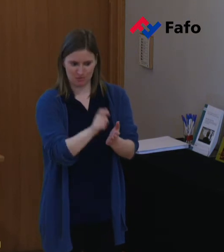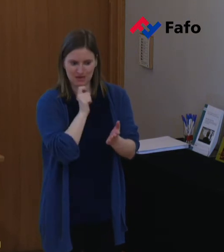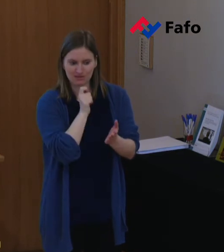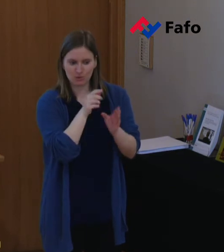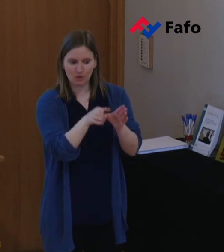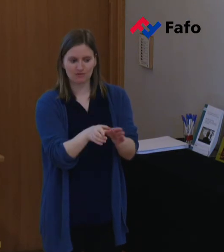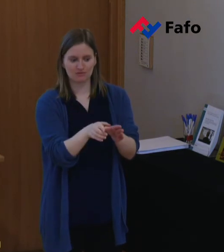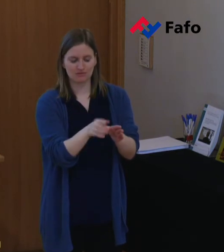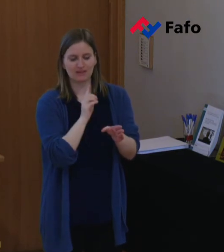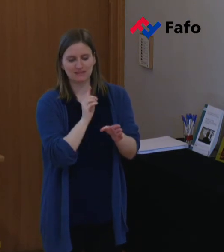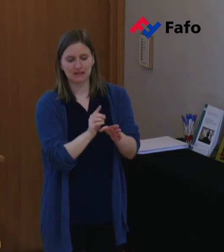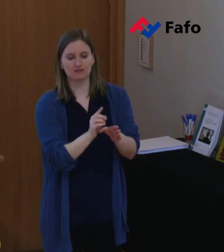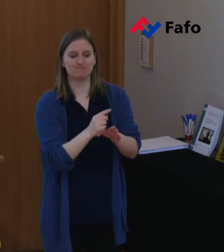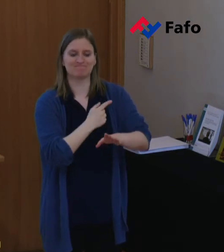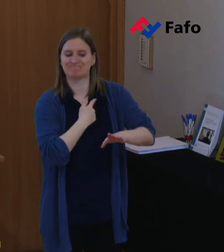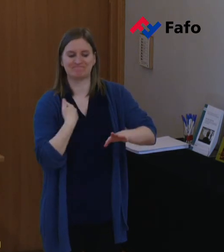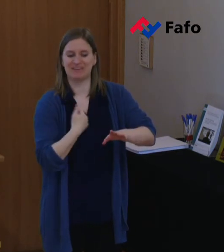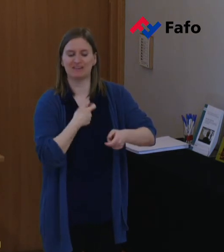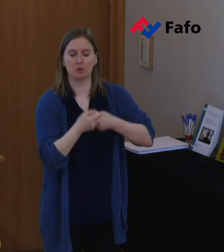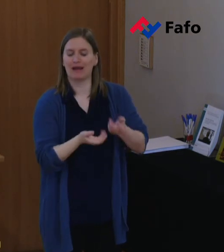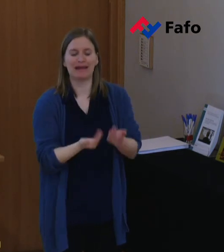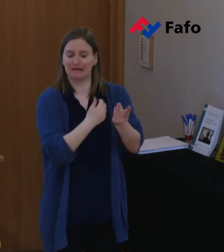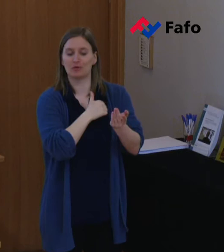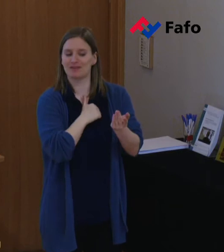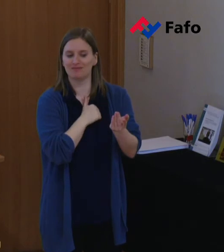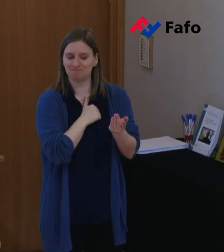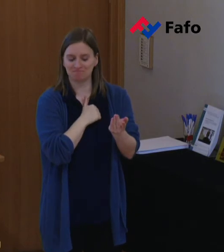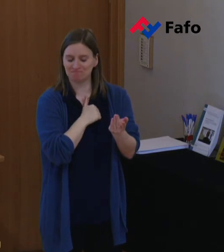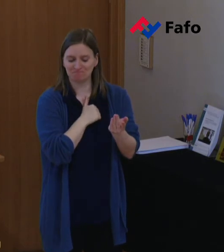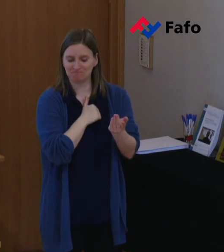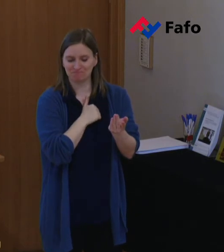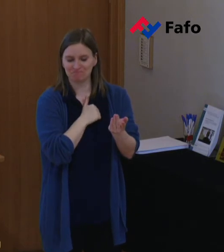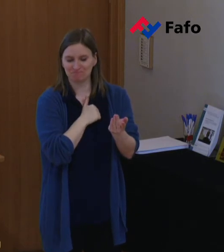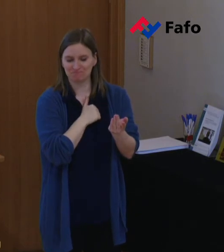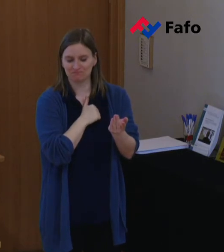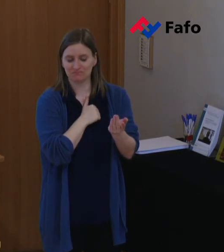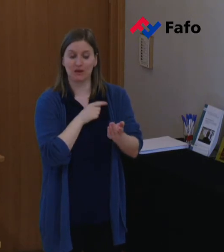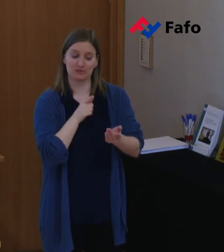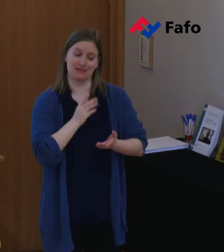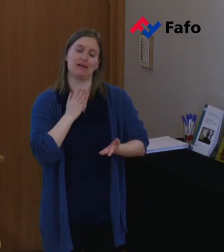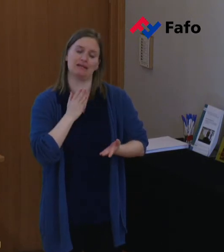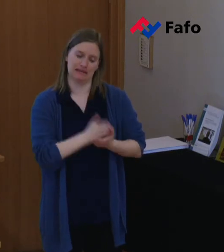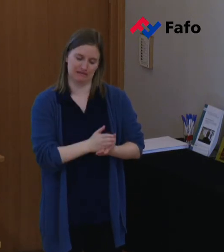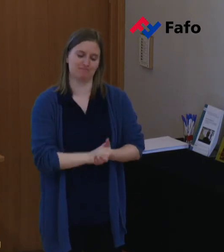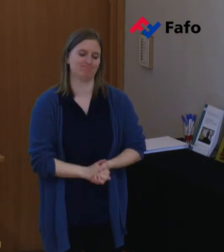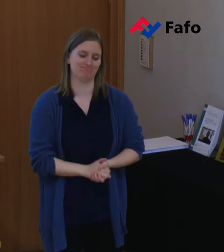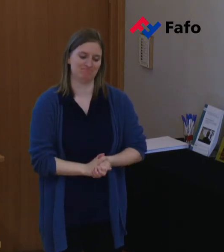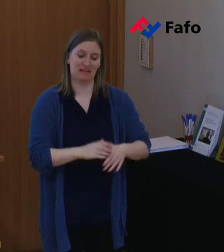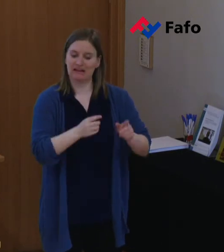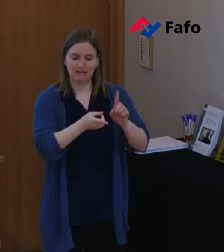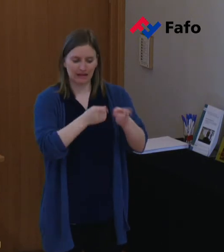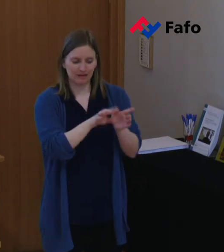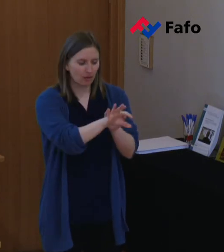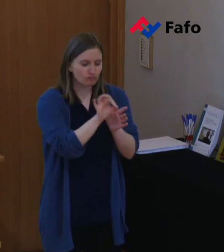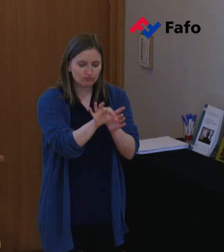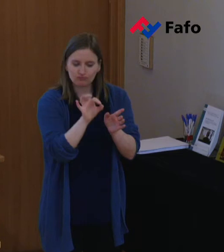intervjuet sier at vi har ikke gjort det enkelt for oss selv. Og det helt riktig. De har ikke selektert